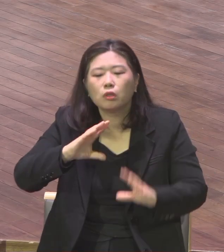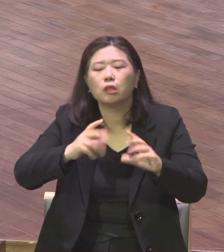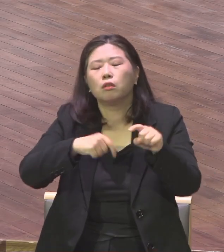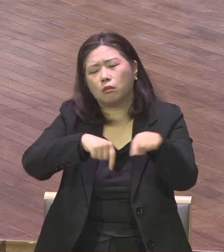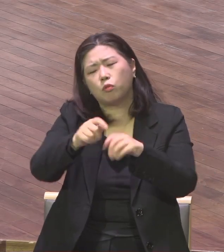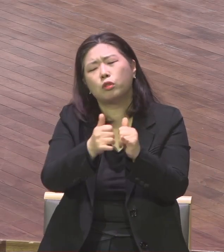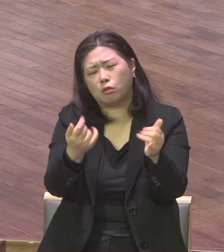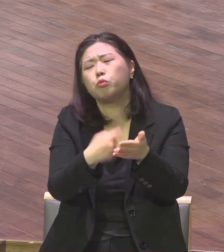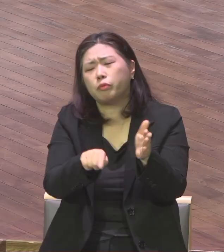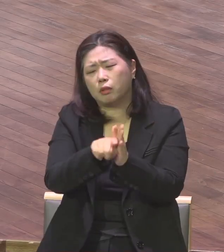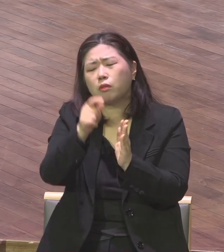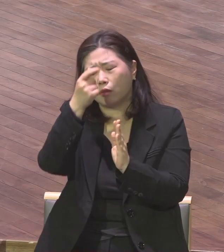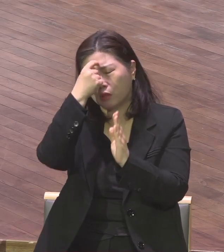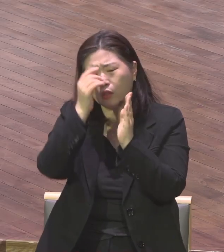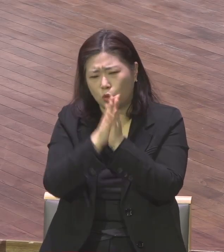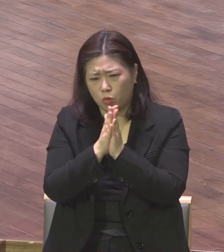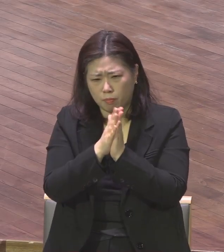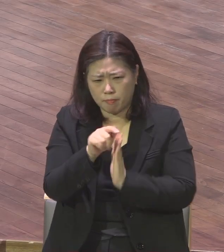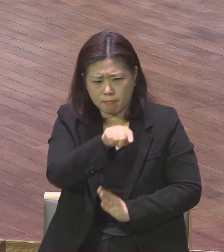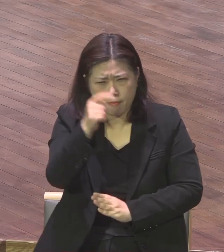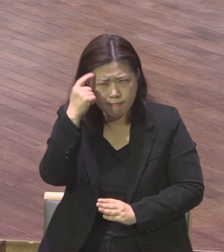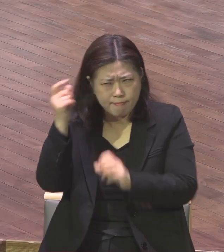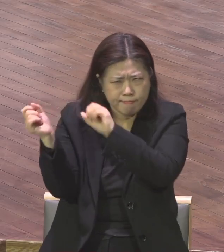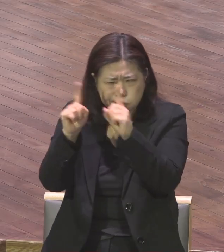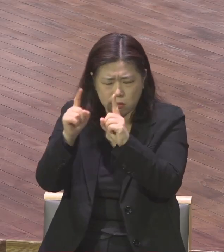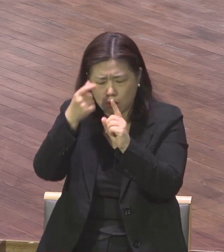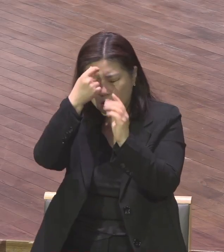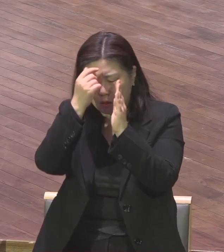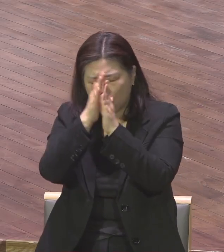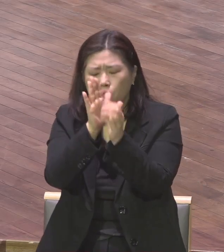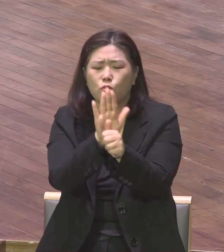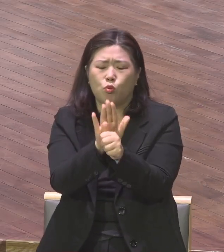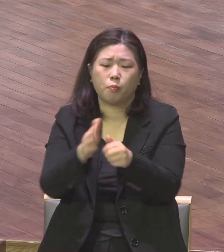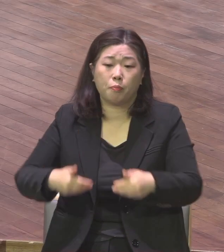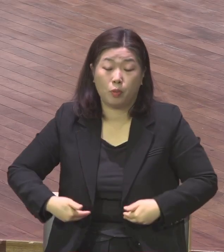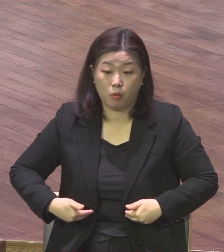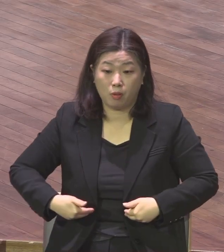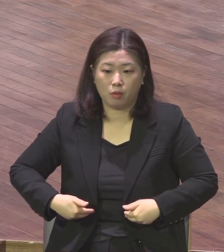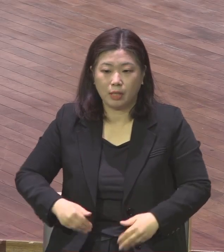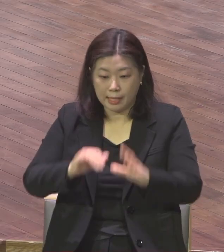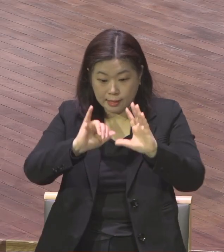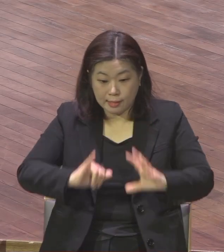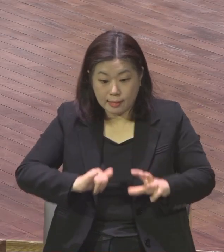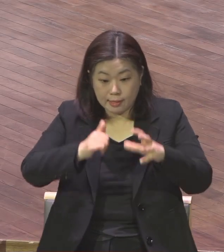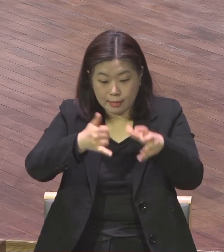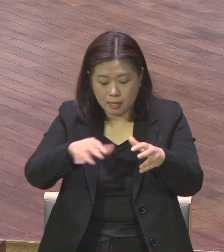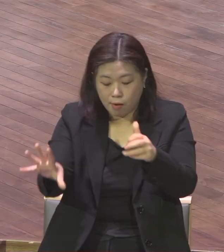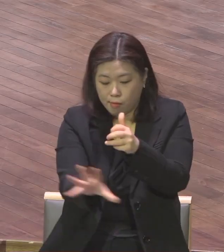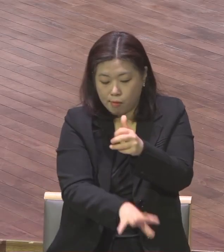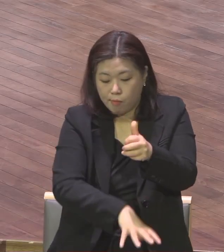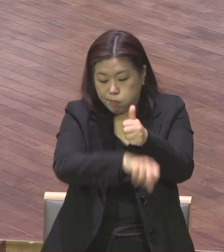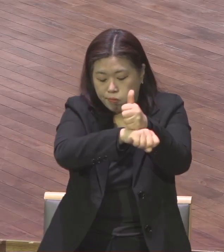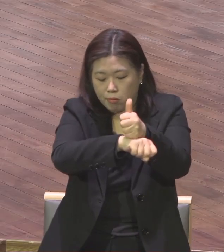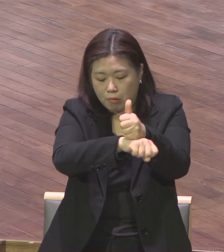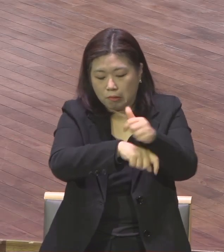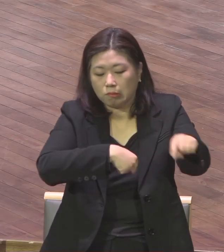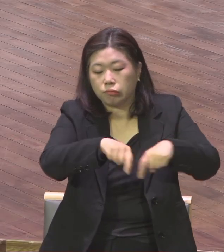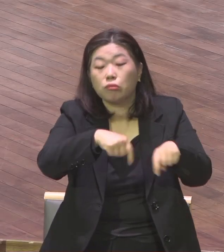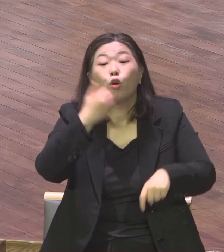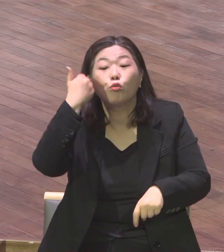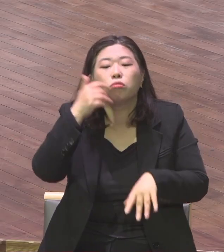우리가 뭐요? 깨어 기도해야 됩니다. 사단이 왕이에요. 이 세상에는 세상 왕은